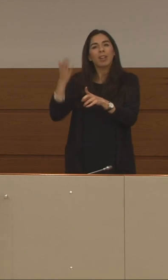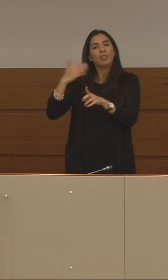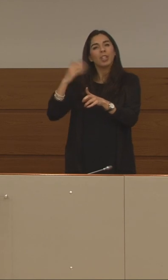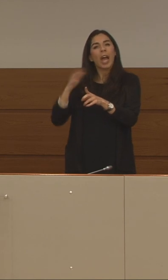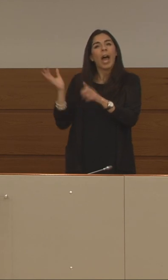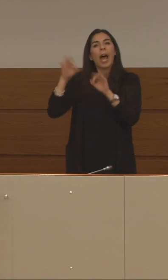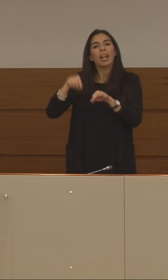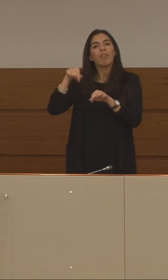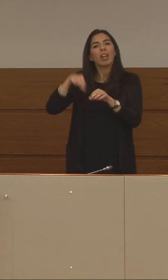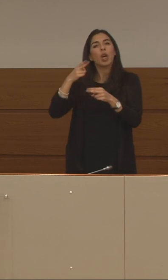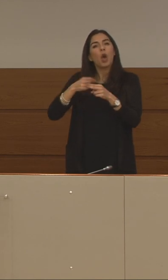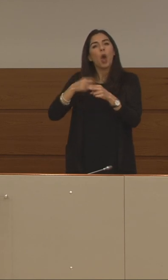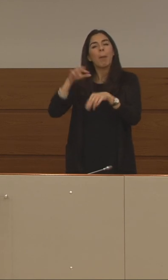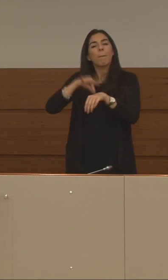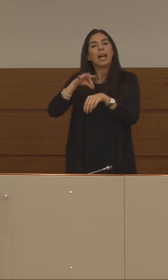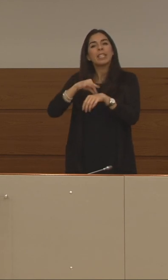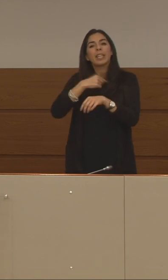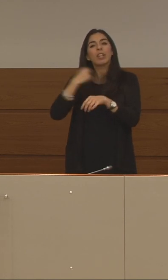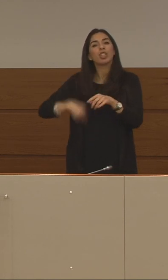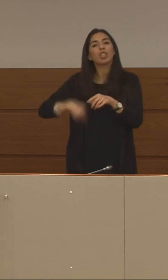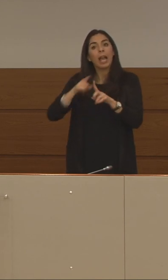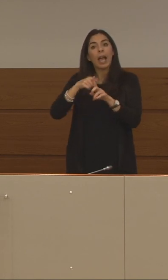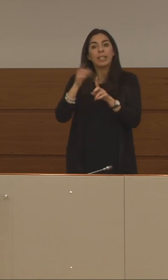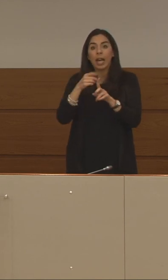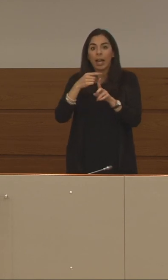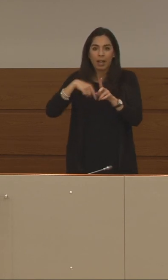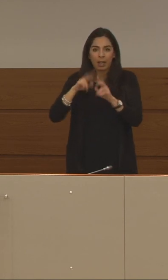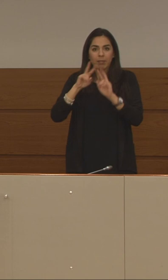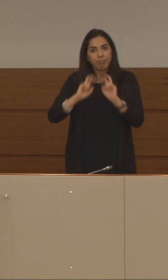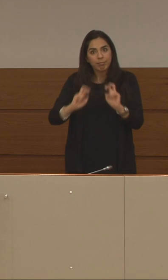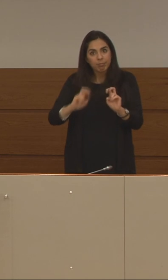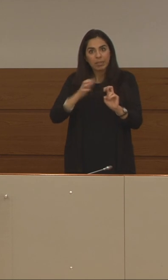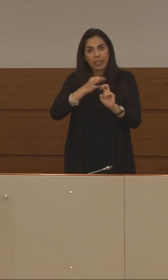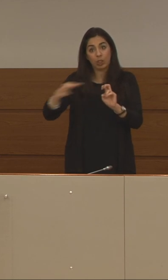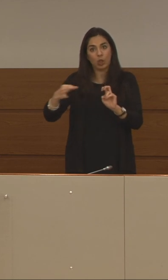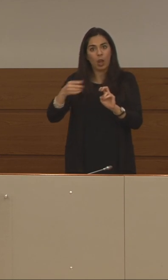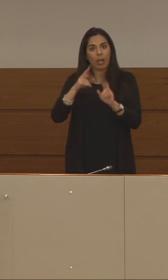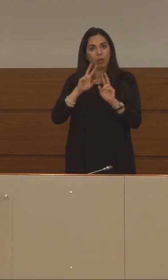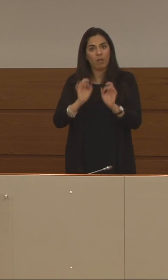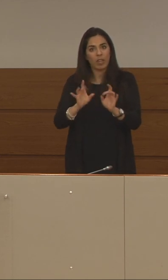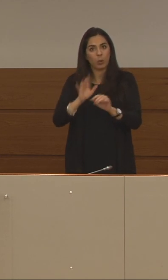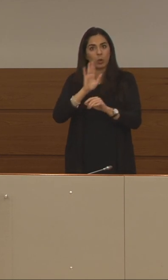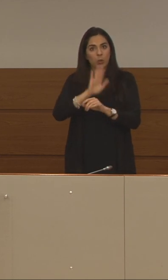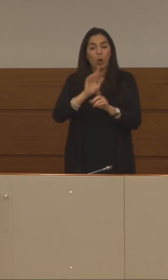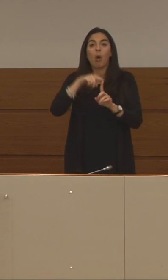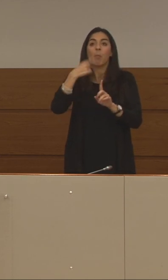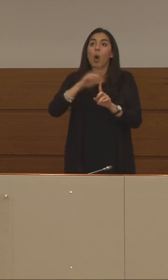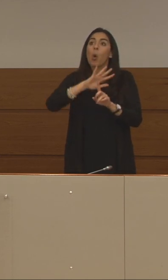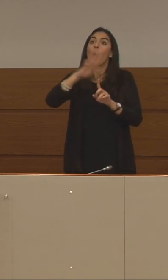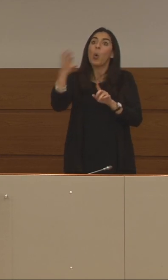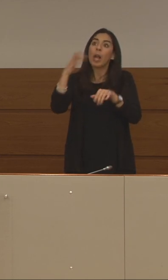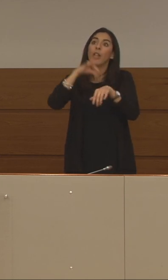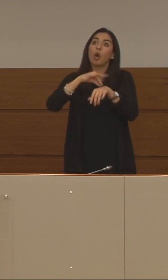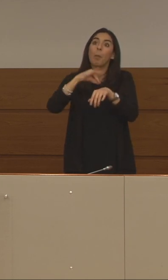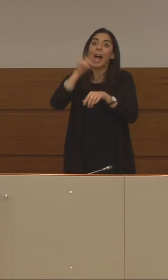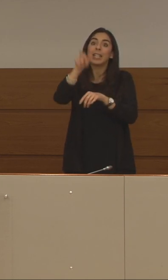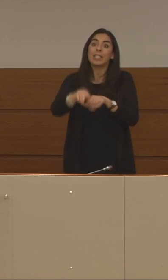isolata allo spallanzani non abbiamo isolato quello di un altro paziente e sequenziato tutto l'intero genoma